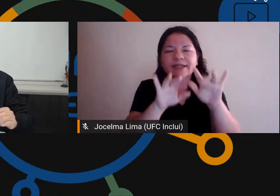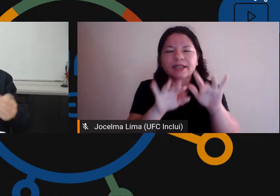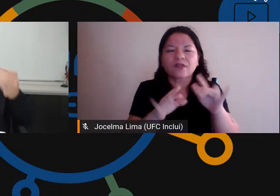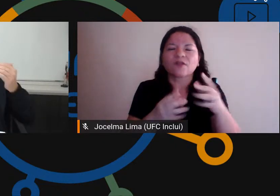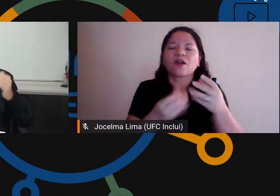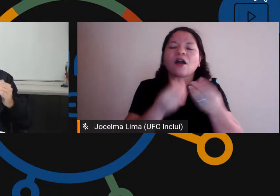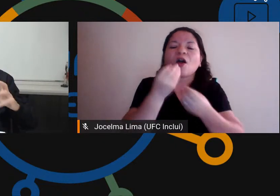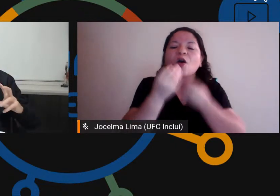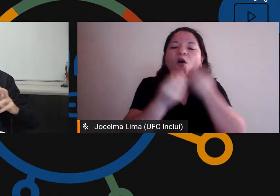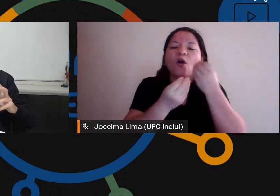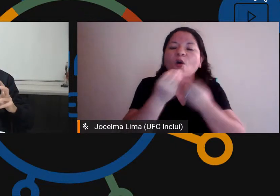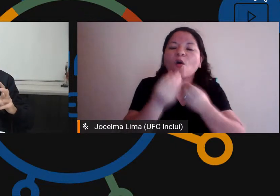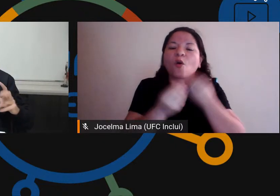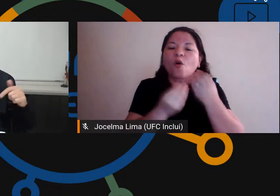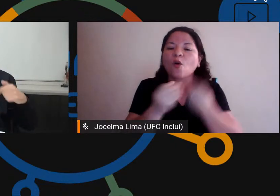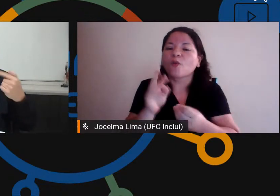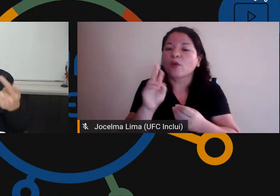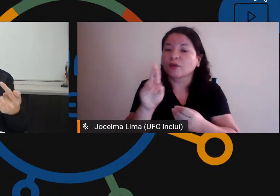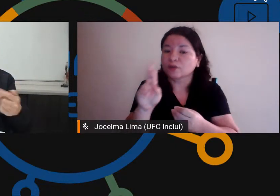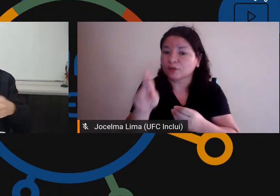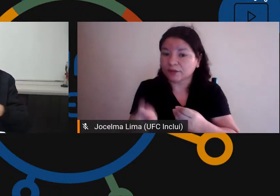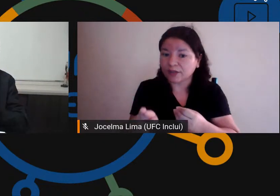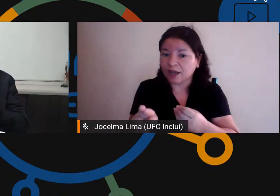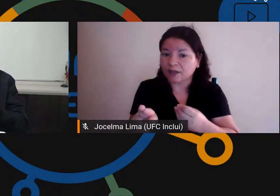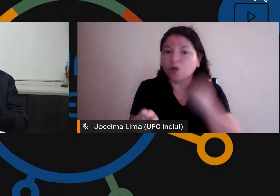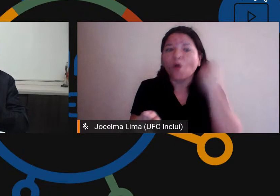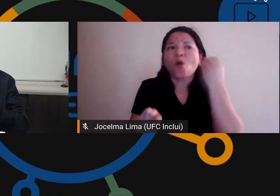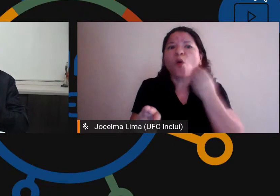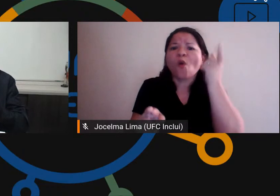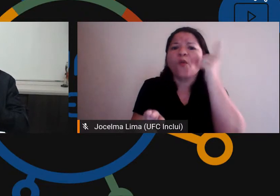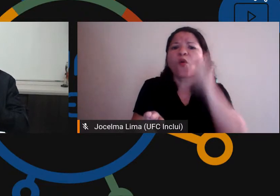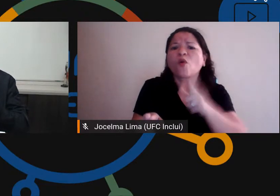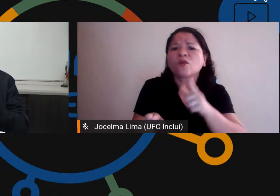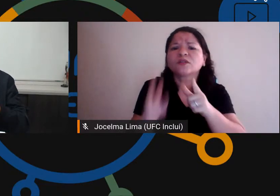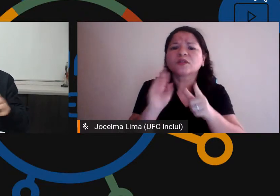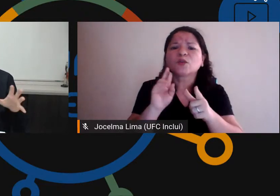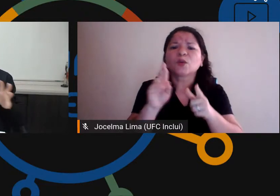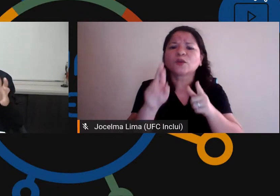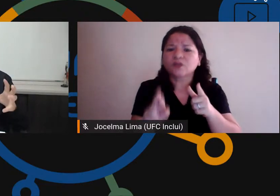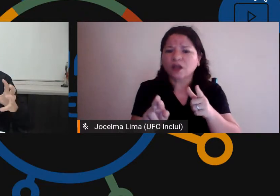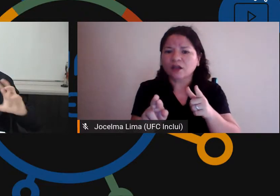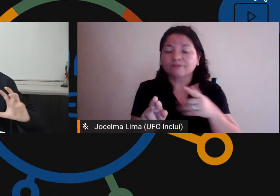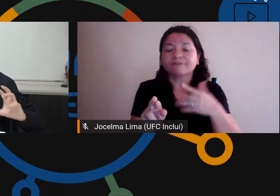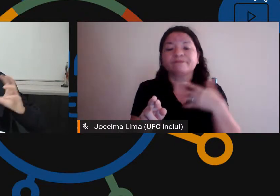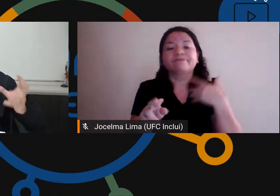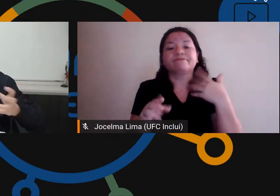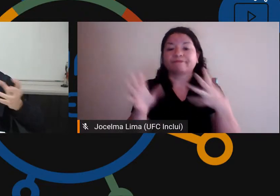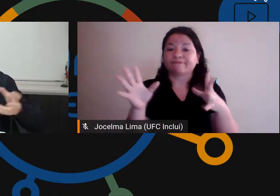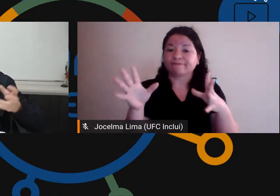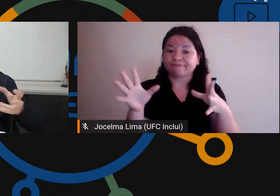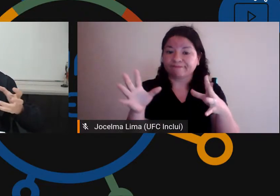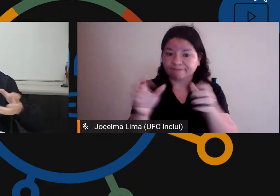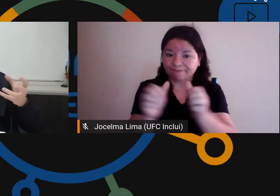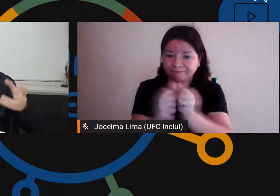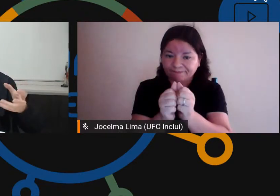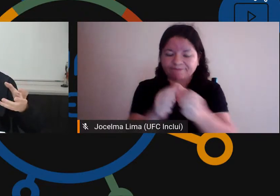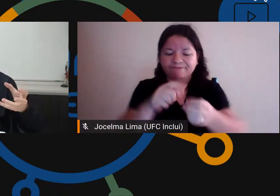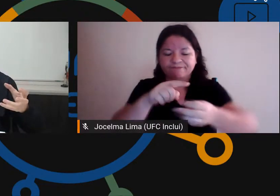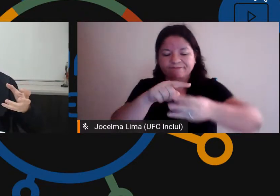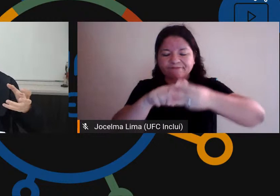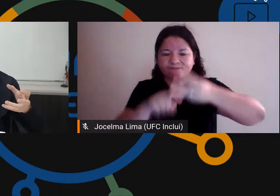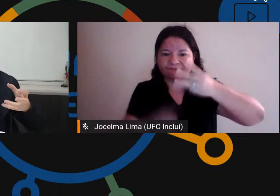os resultados, depois você escreva como você obteve esses resultados. Agora, juntando os seus procedimentos para